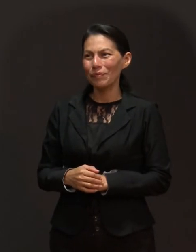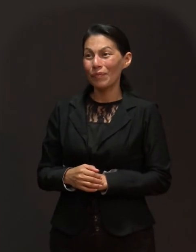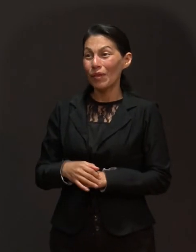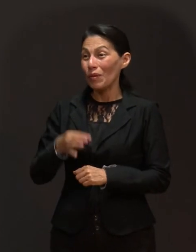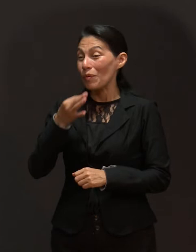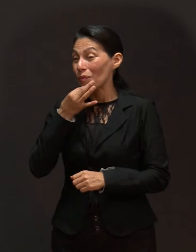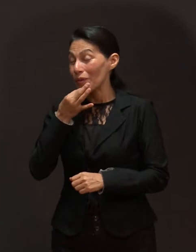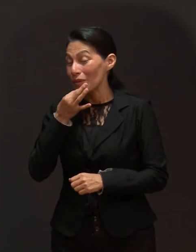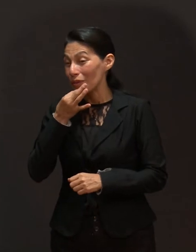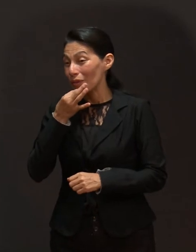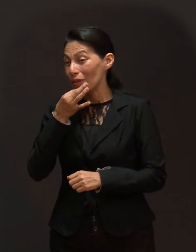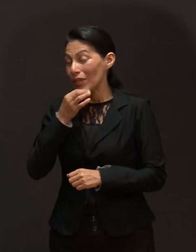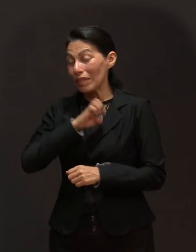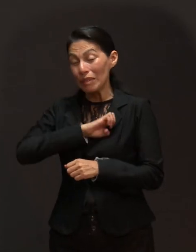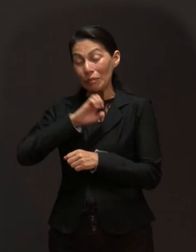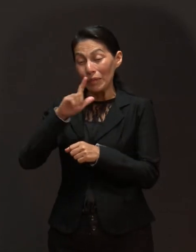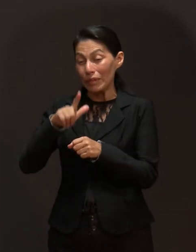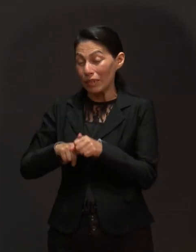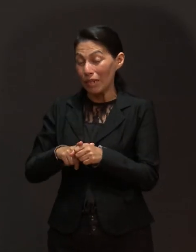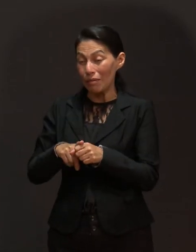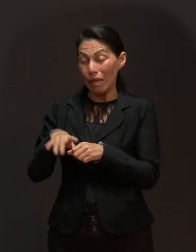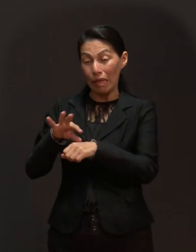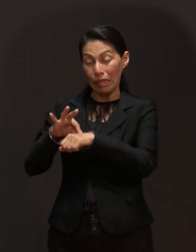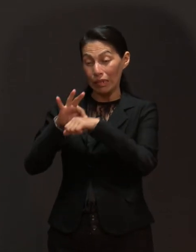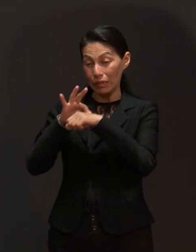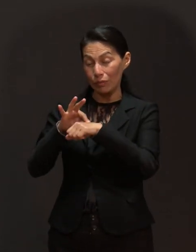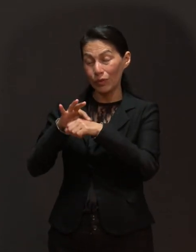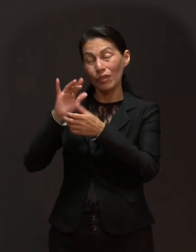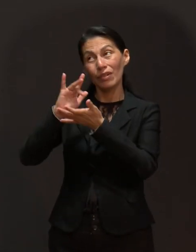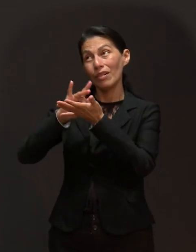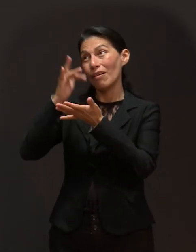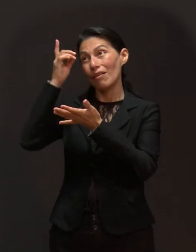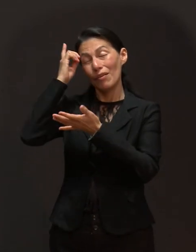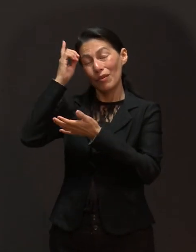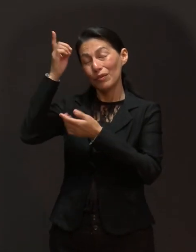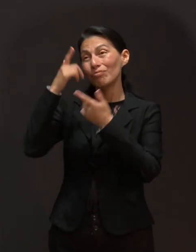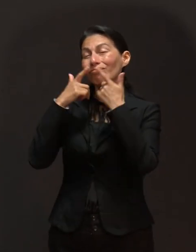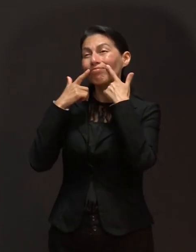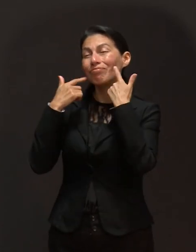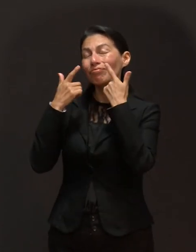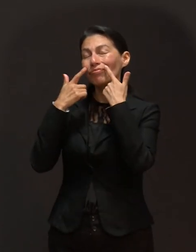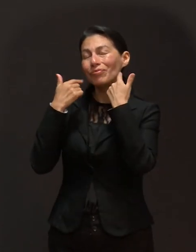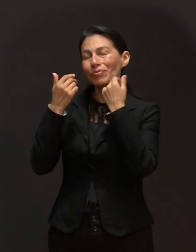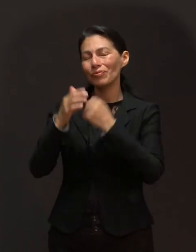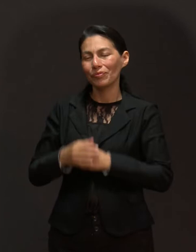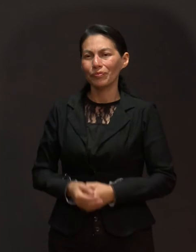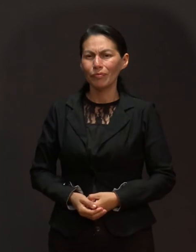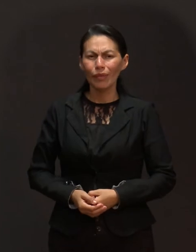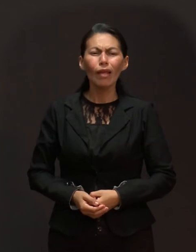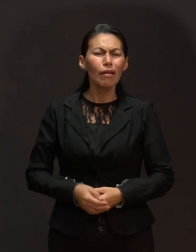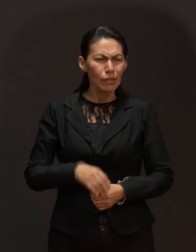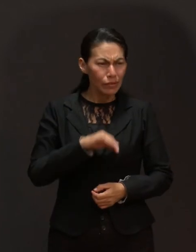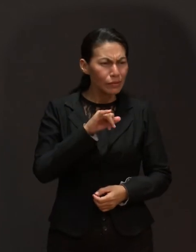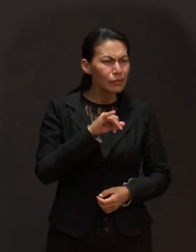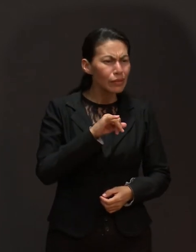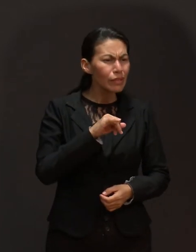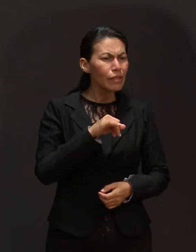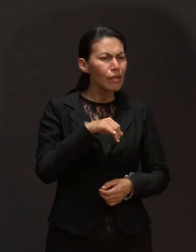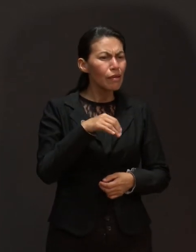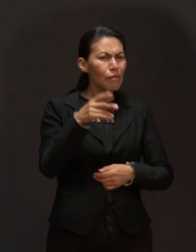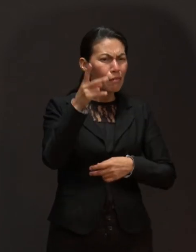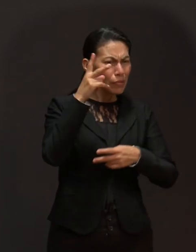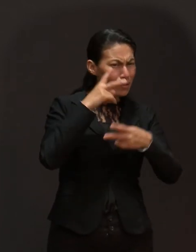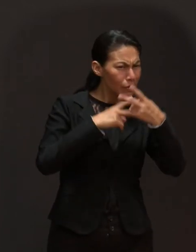Este es un gran momento para poder contar un testimonio por la gracia de Dios. Sí, venimos a